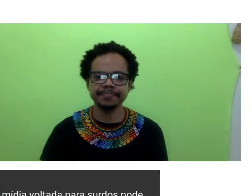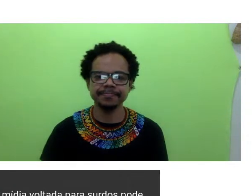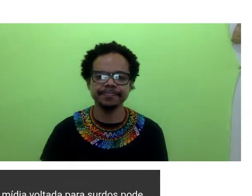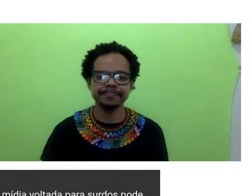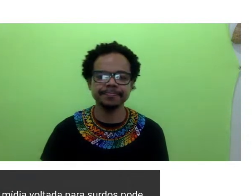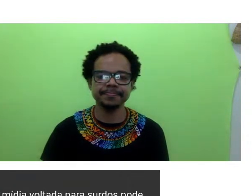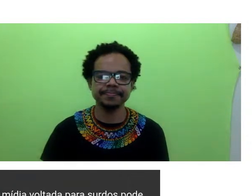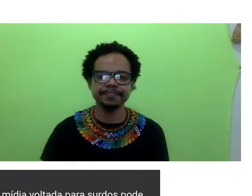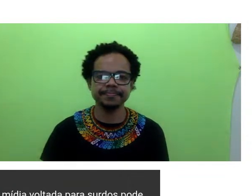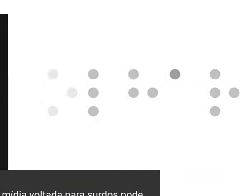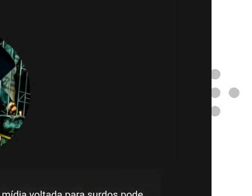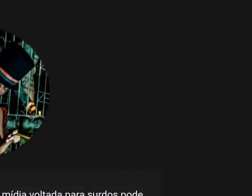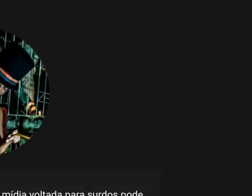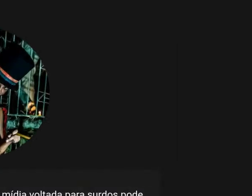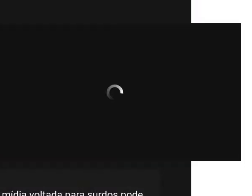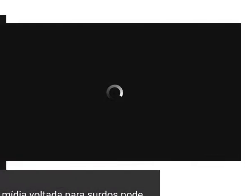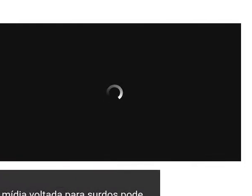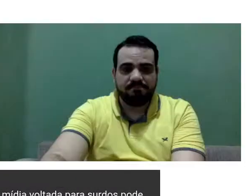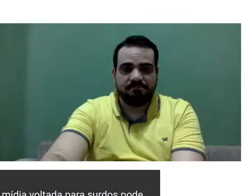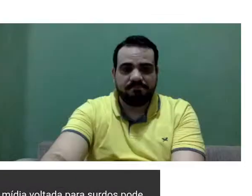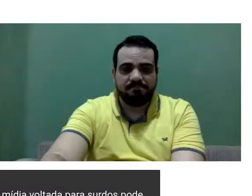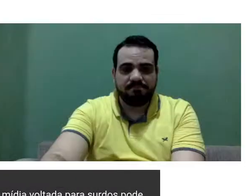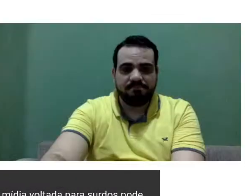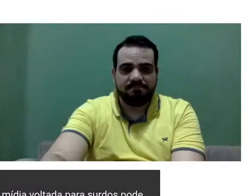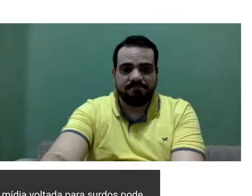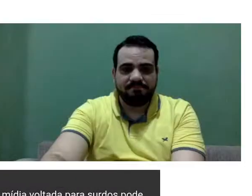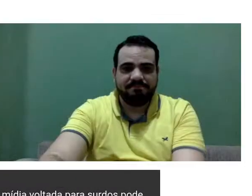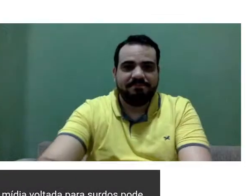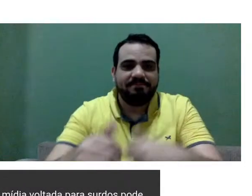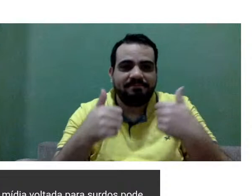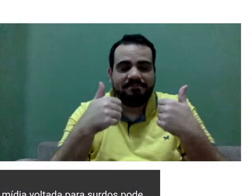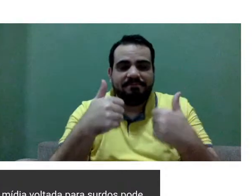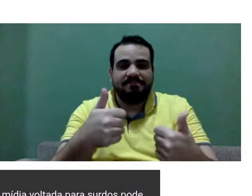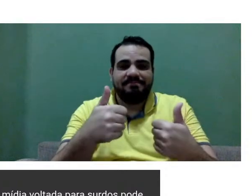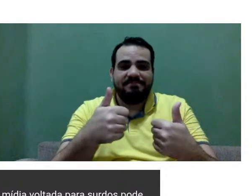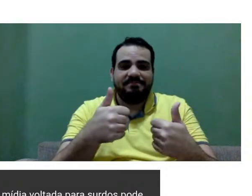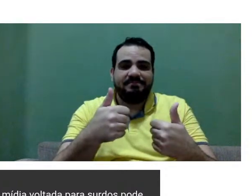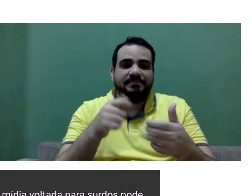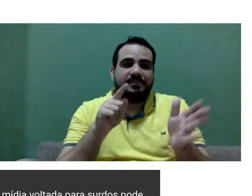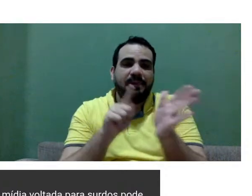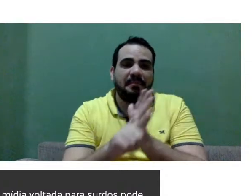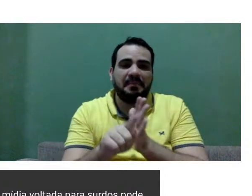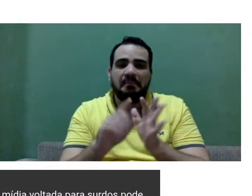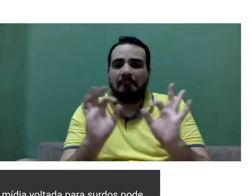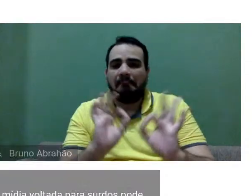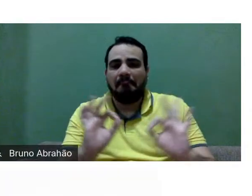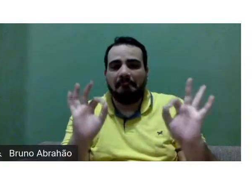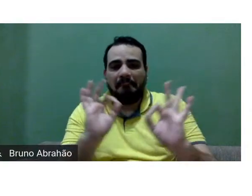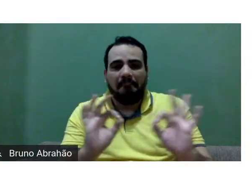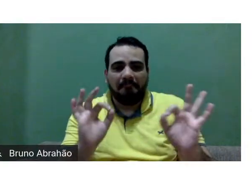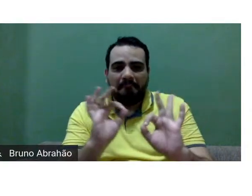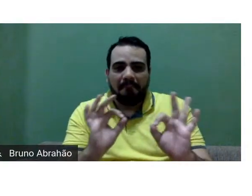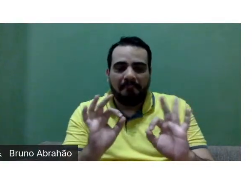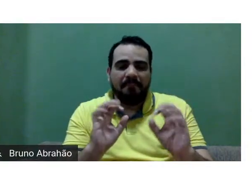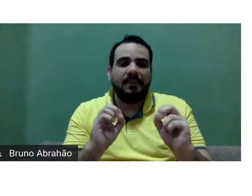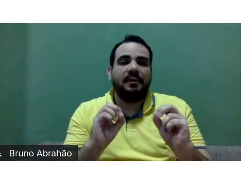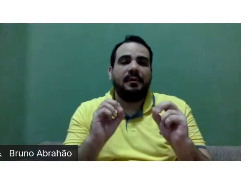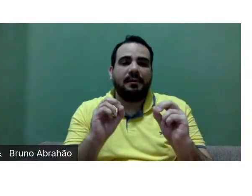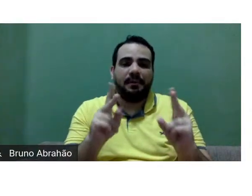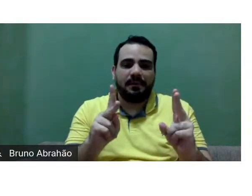E aí E aí E aí é